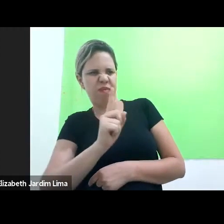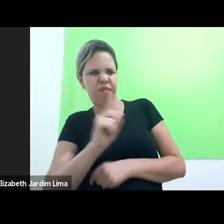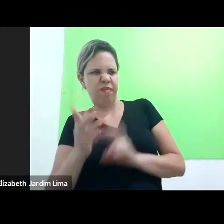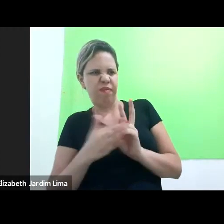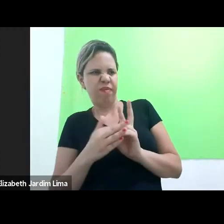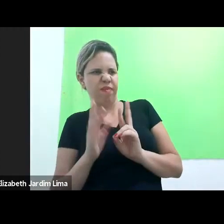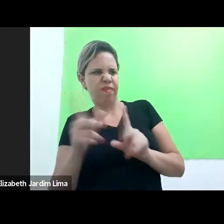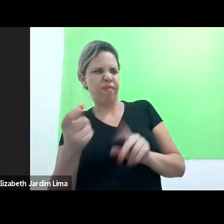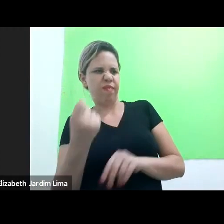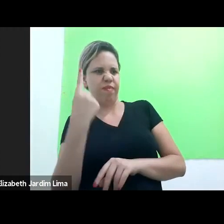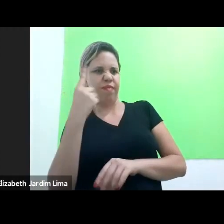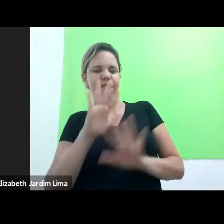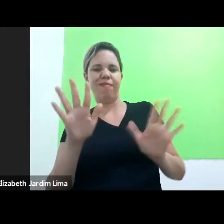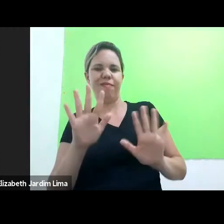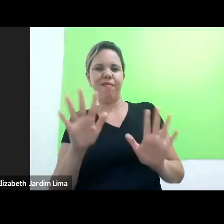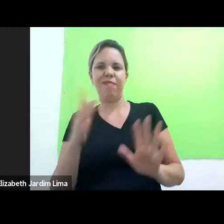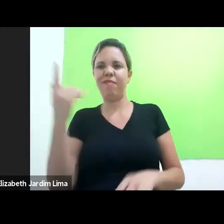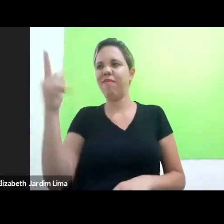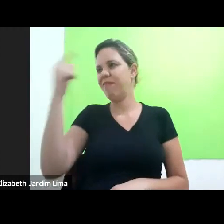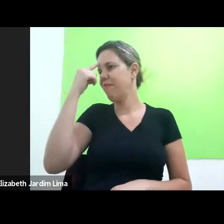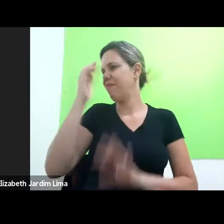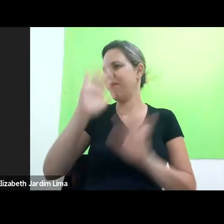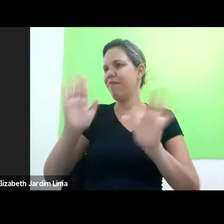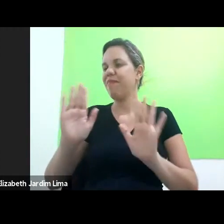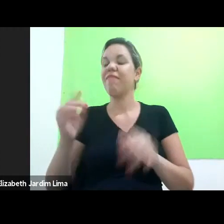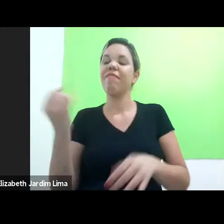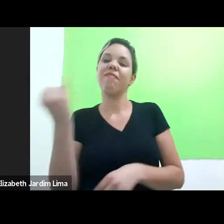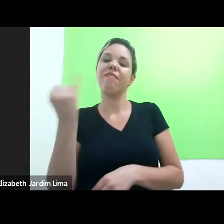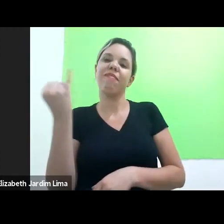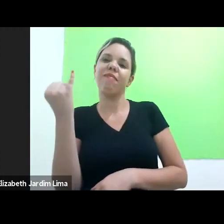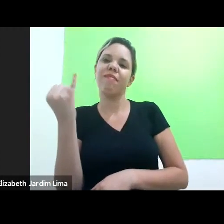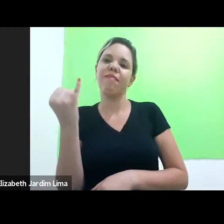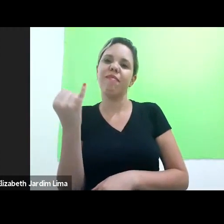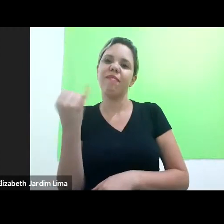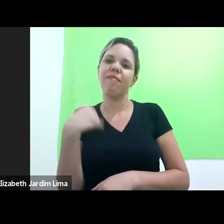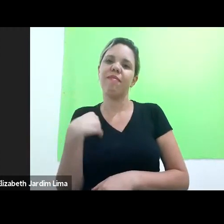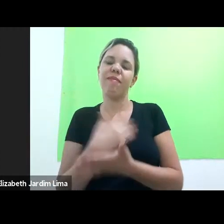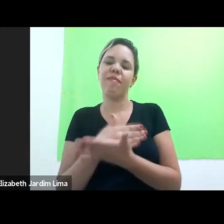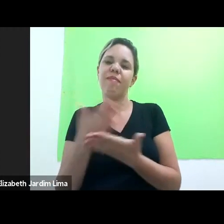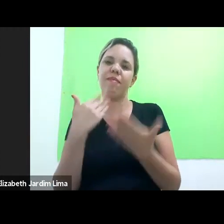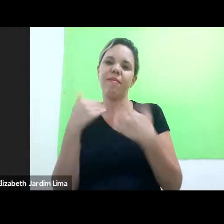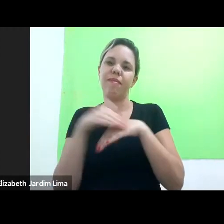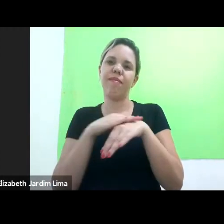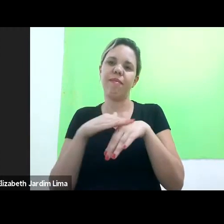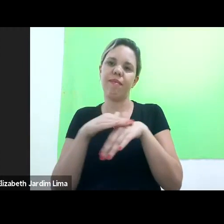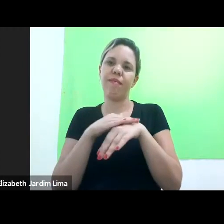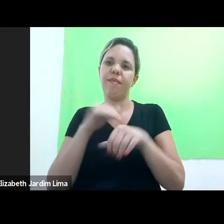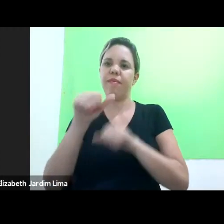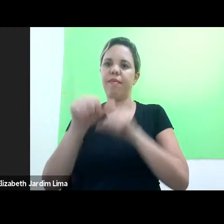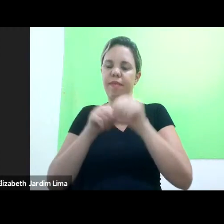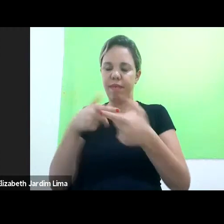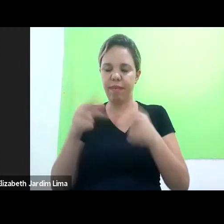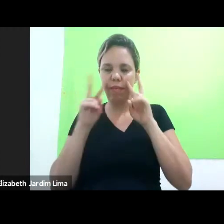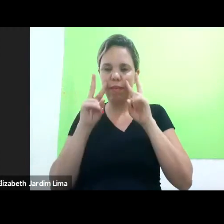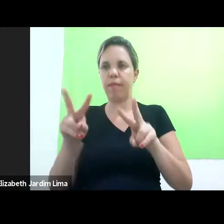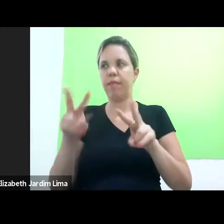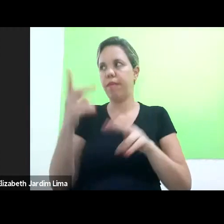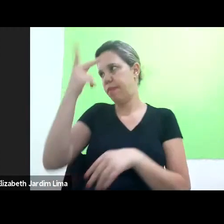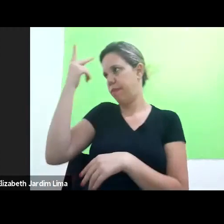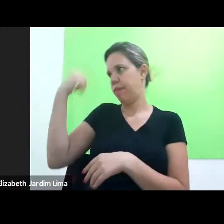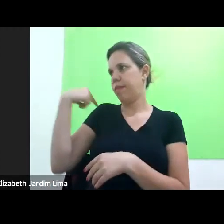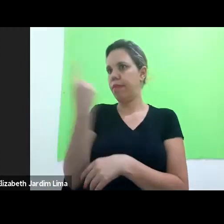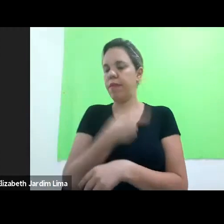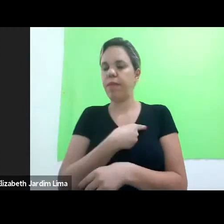Índia, né? Então é importante a gente começar aqui descolonizando, né? O olhar do outro a nosso respeito